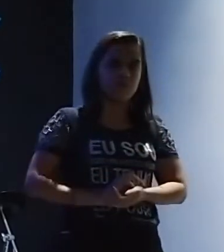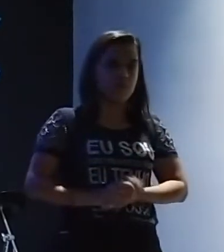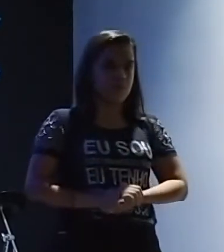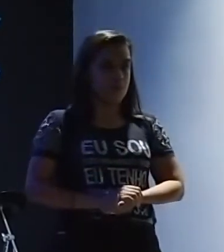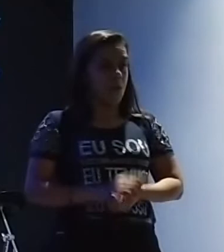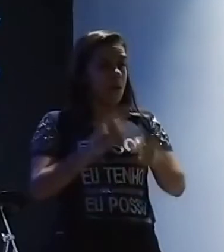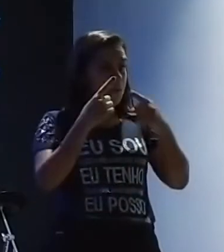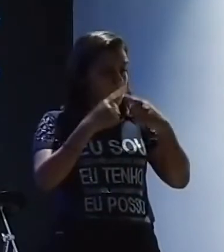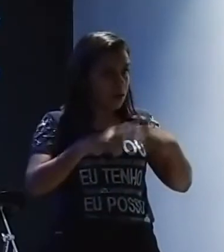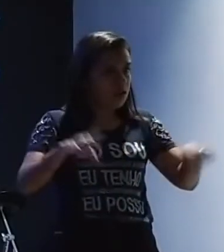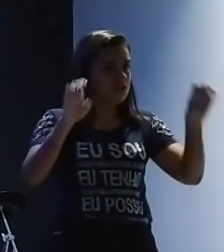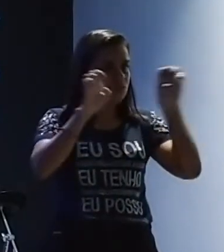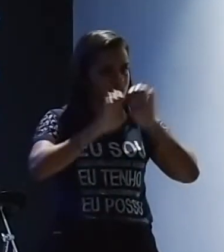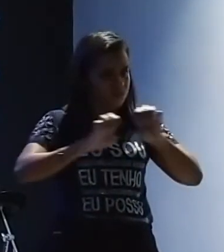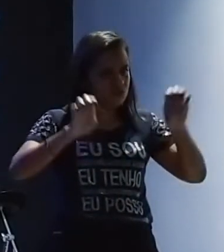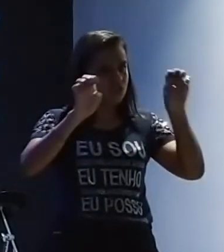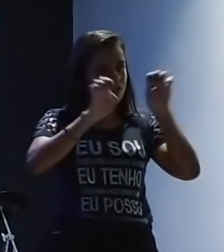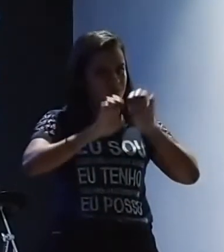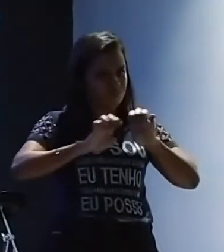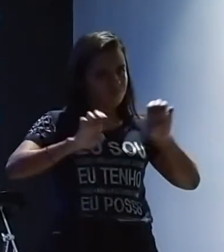mas um evangelho que vale a pena.